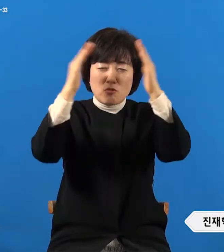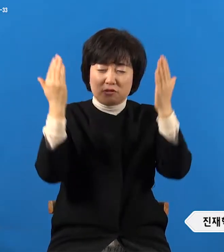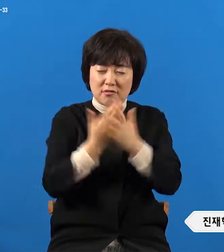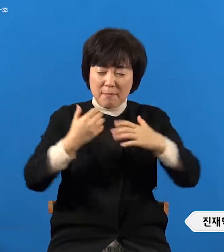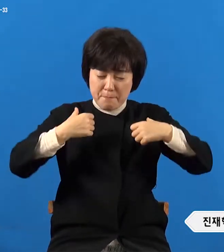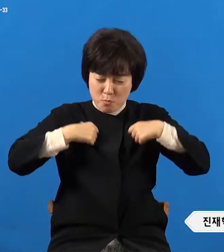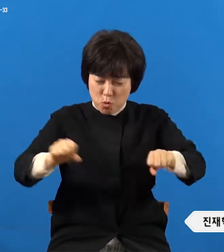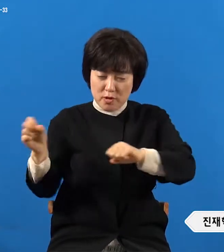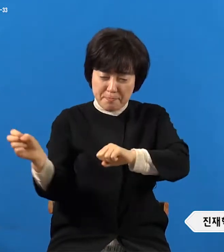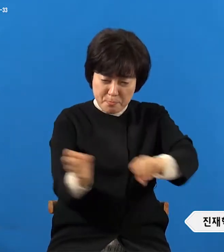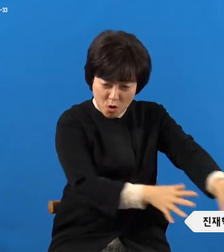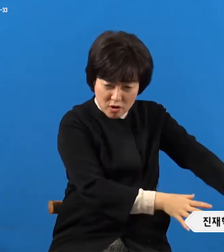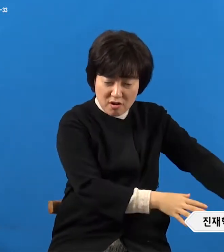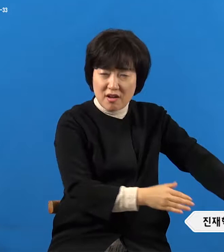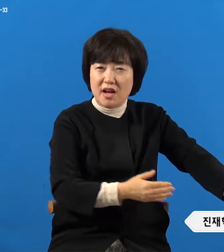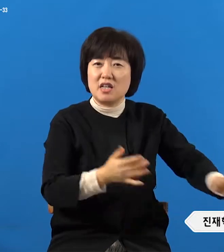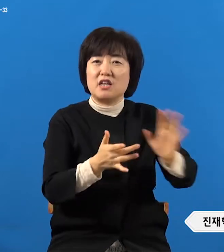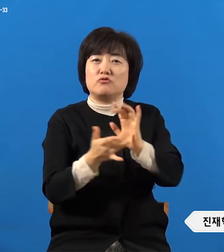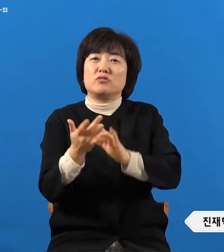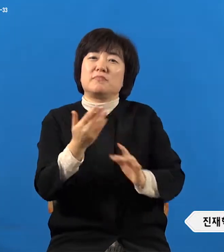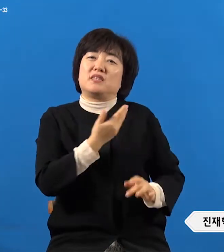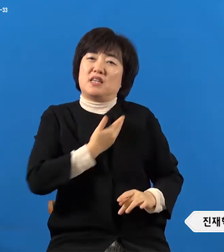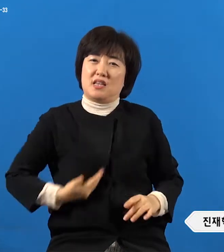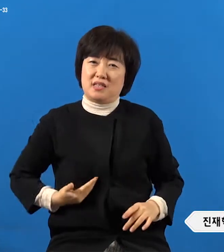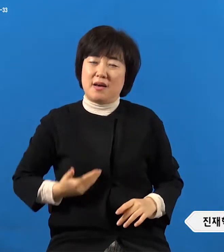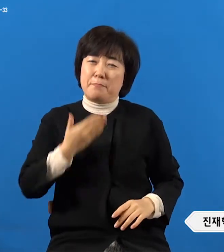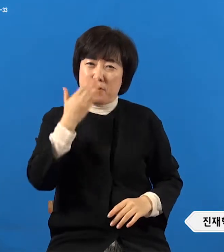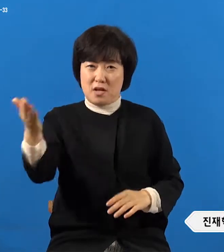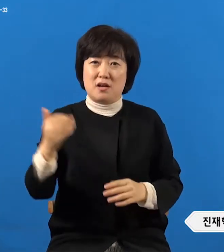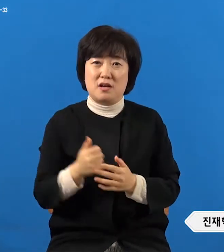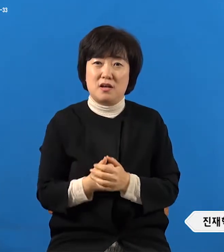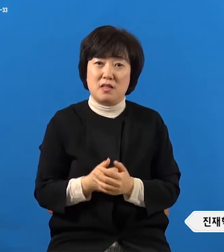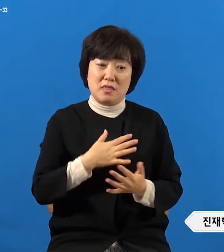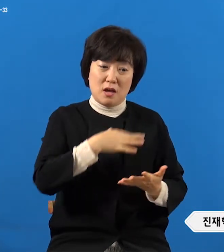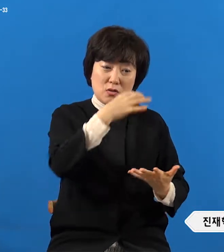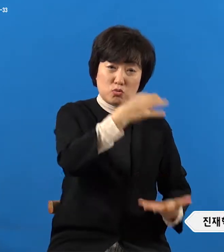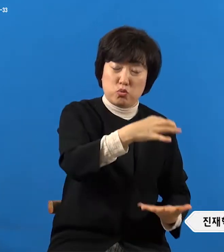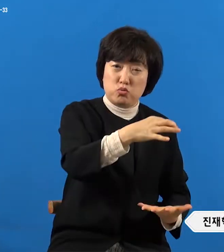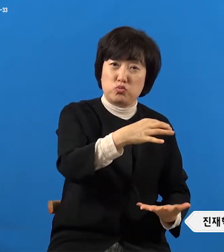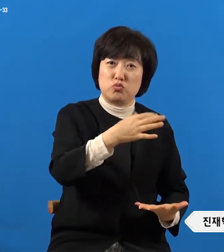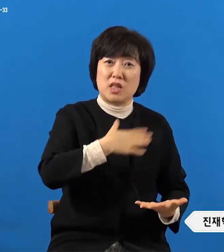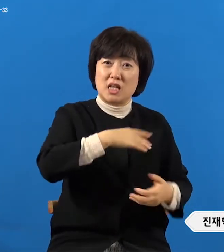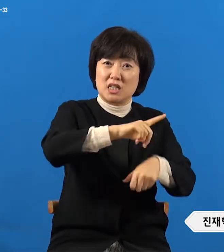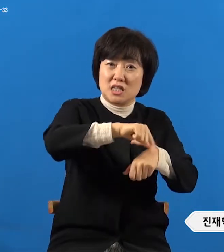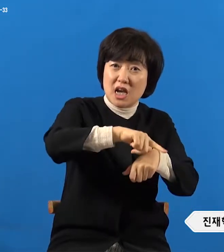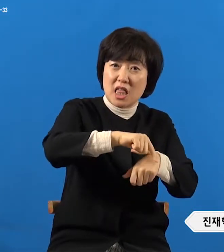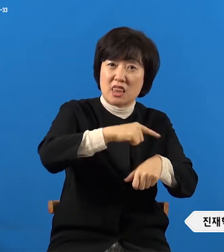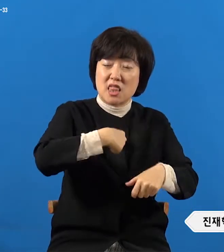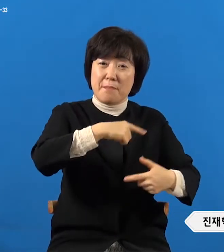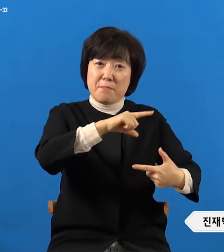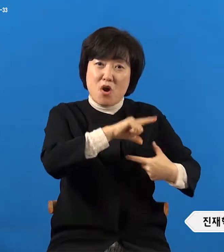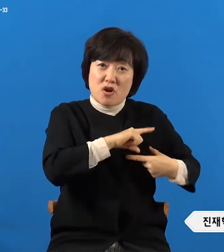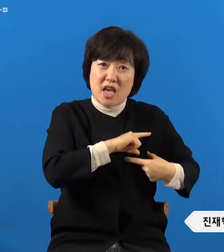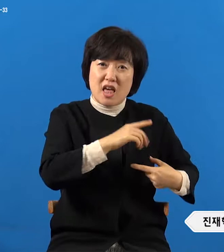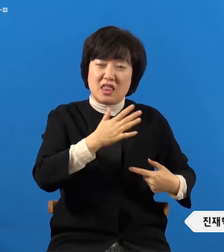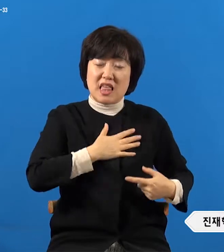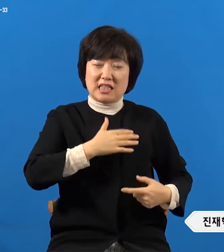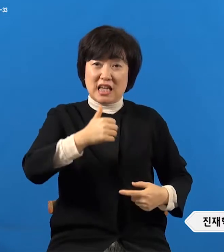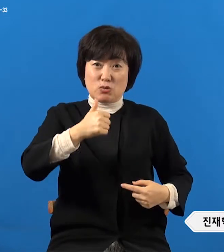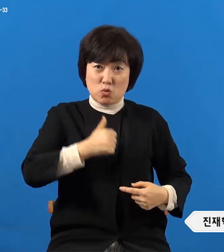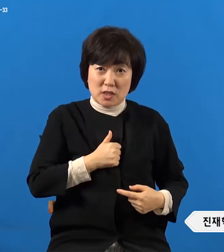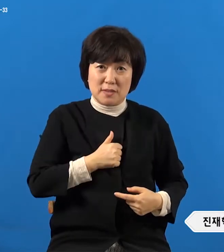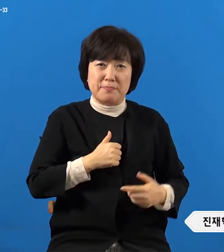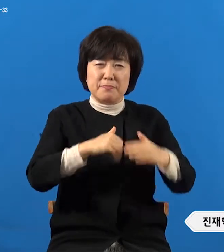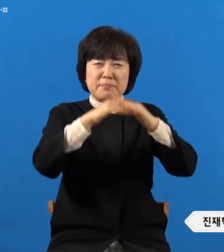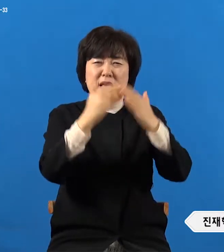아니한다면 내 제자가 될 수 없고 내 물질도, 내 소유도, 내 시간도, 내 명예도, 내